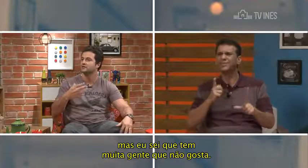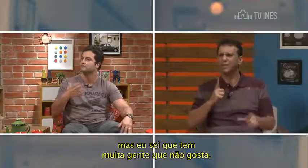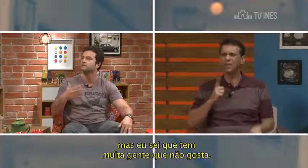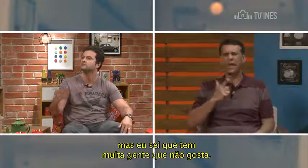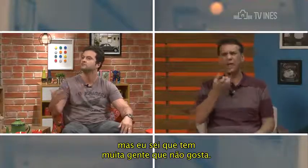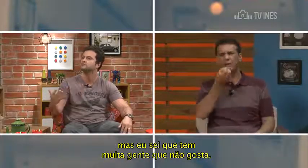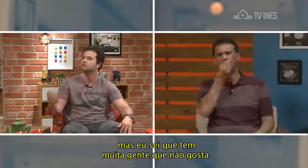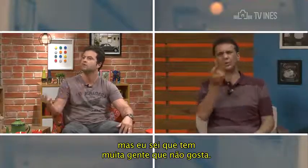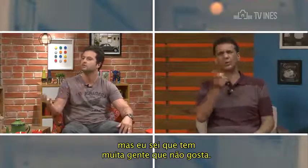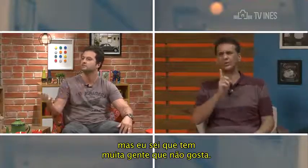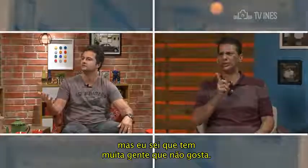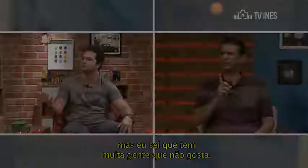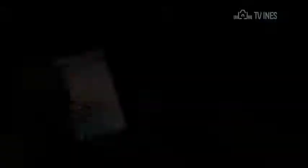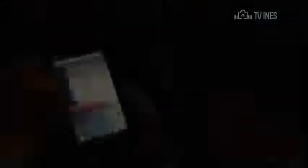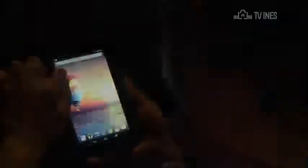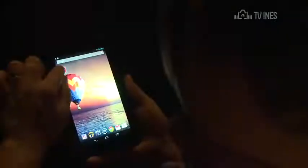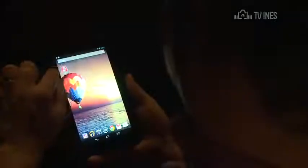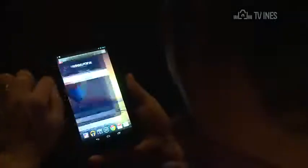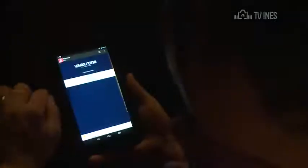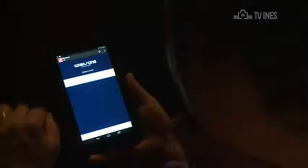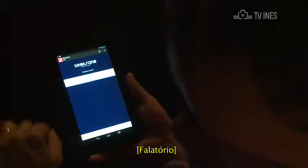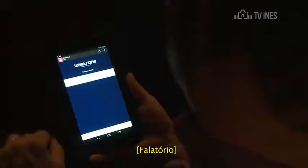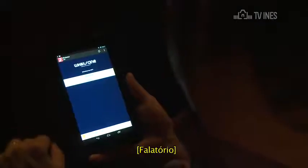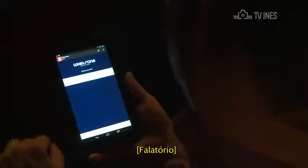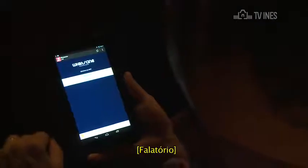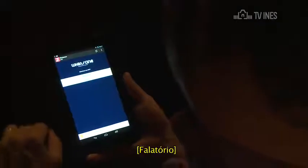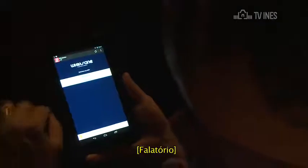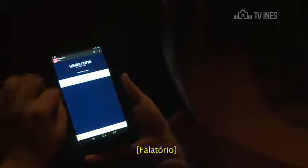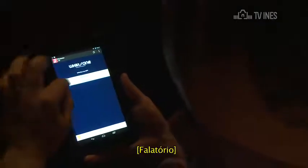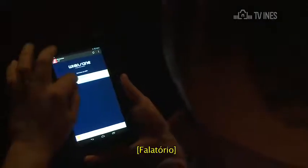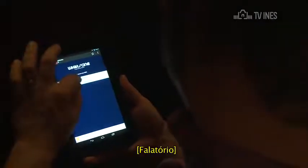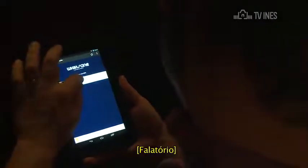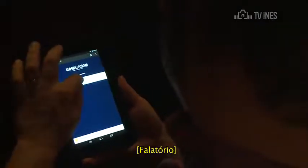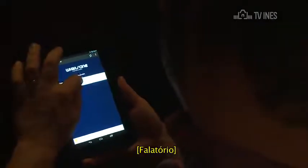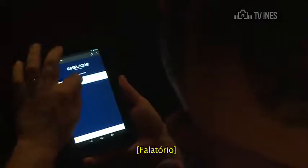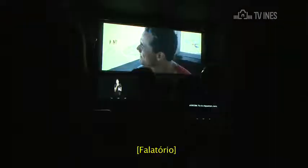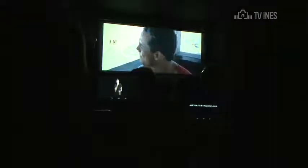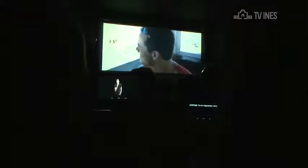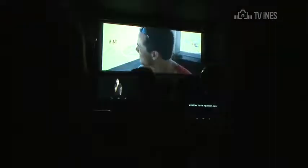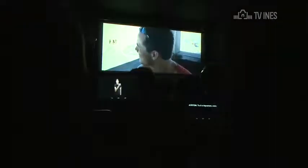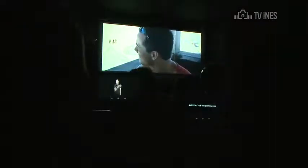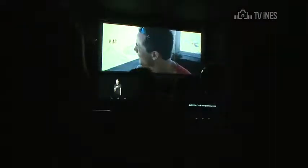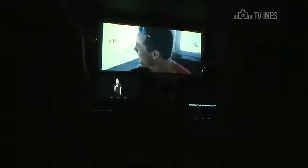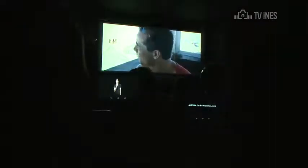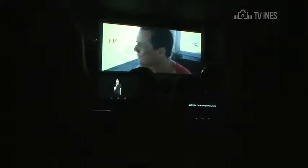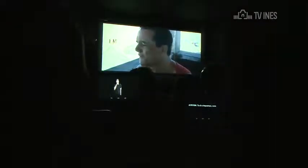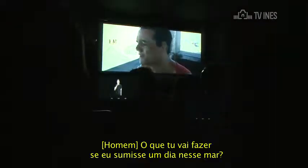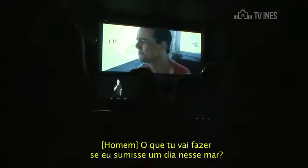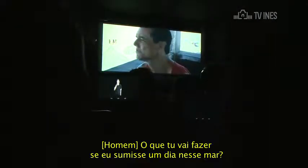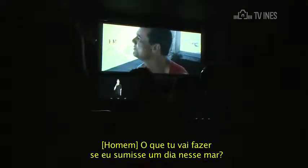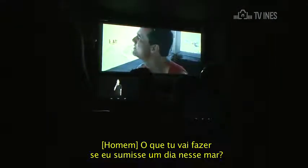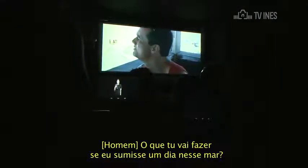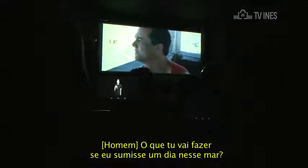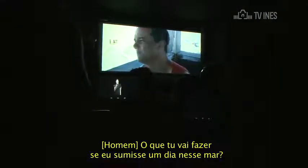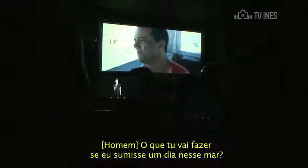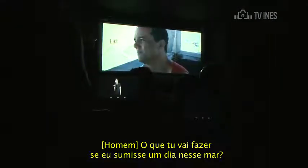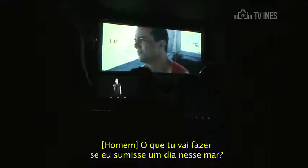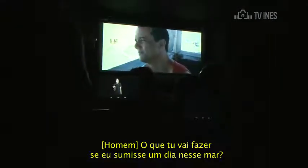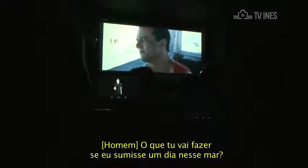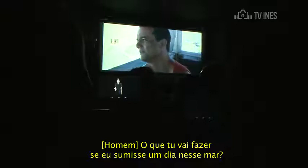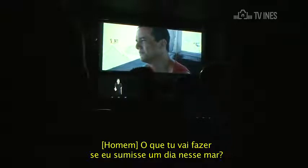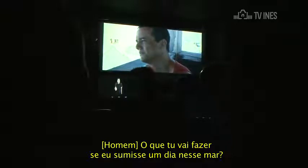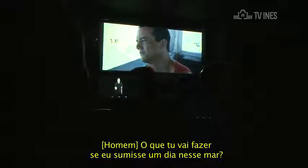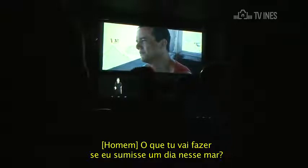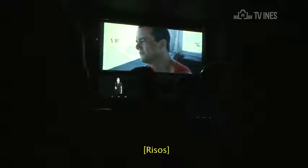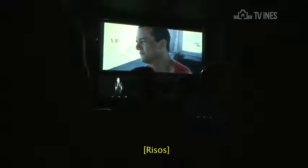mas eu sei que tem muita gente que não gosta. que tu vai fazer se eu sumisse um dia desse